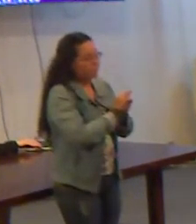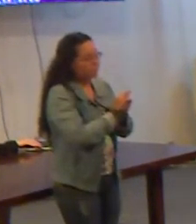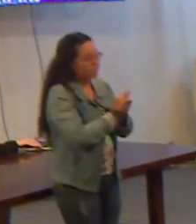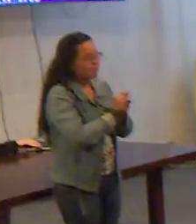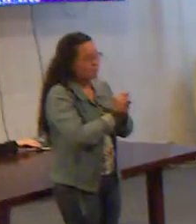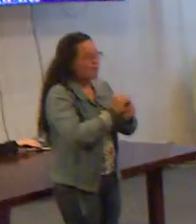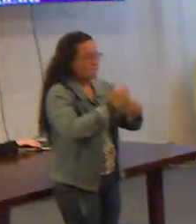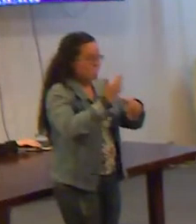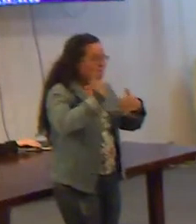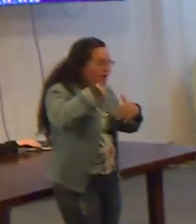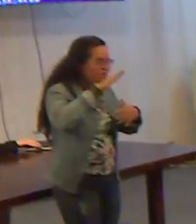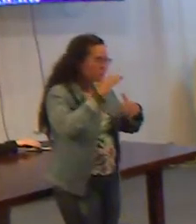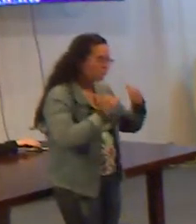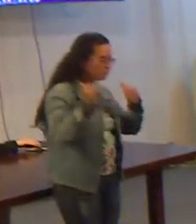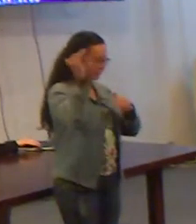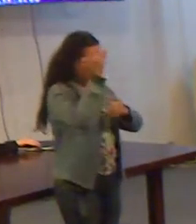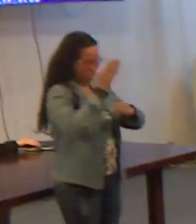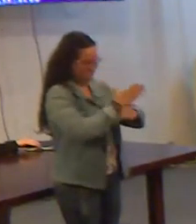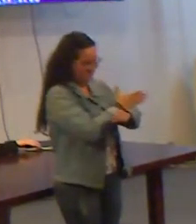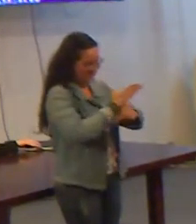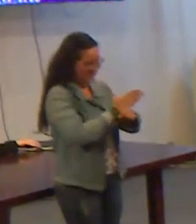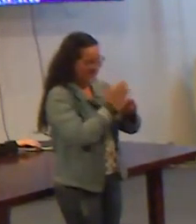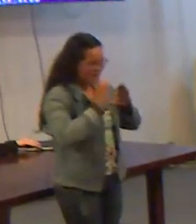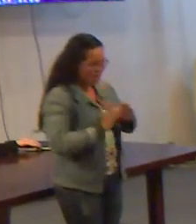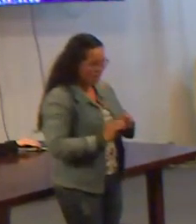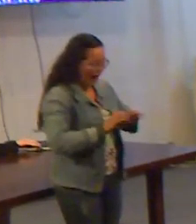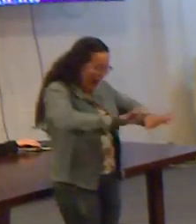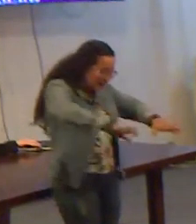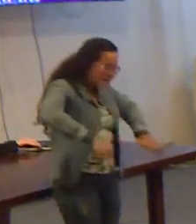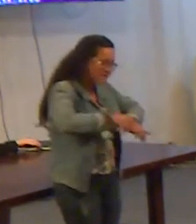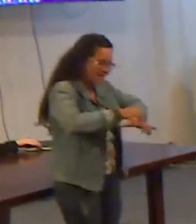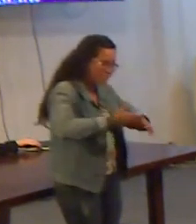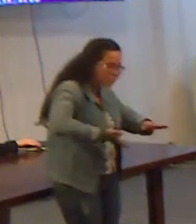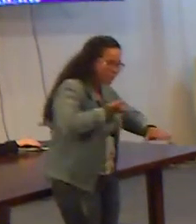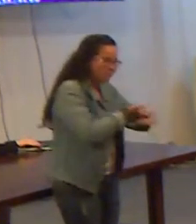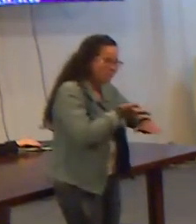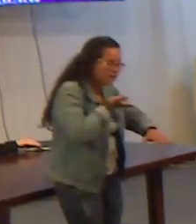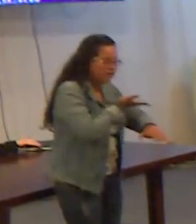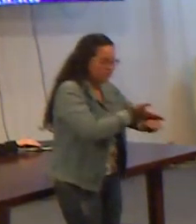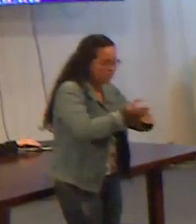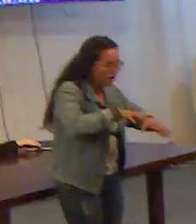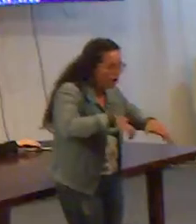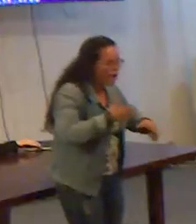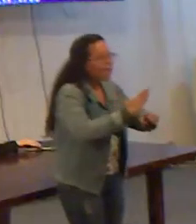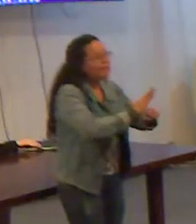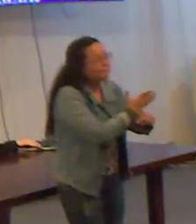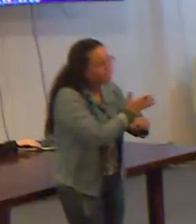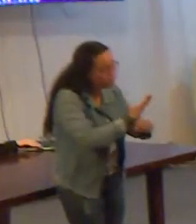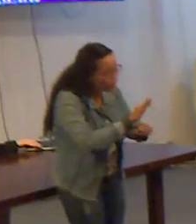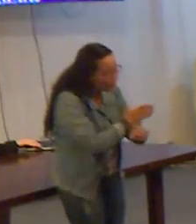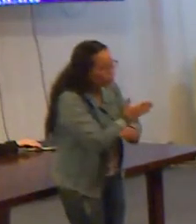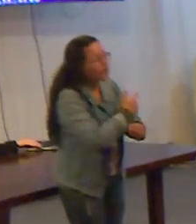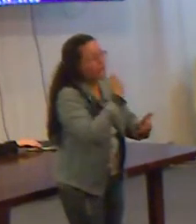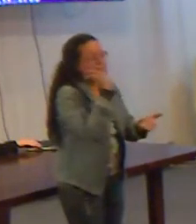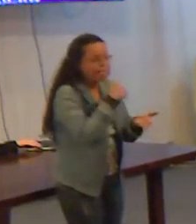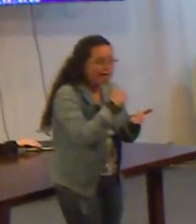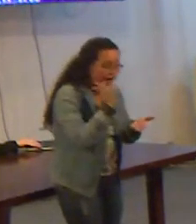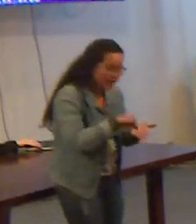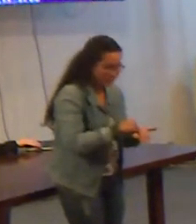el musical y el corporal. Entonces partimos de esas actividades, de hacer actividades de música, de